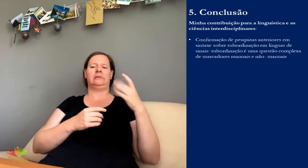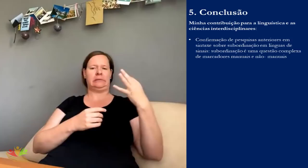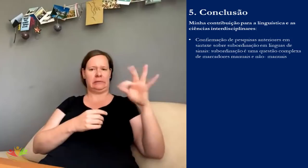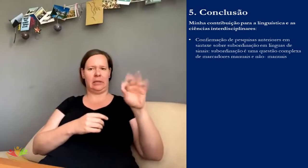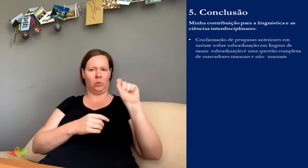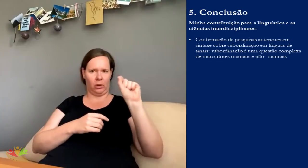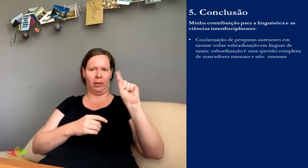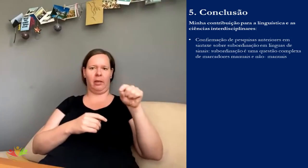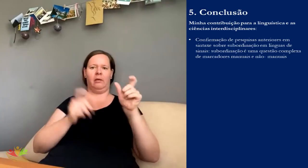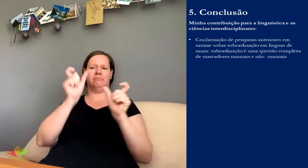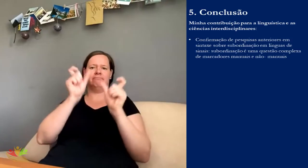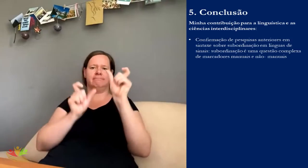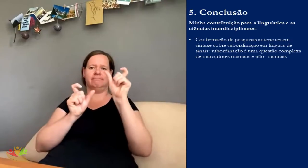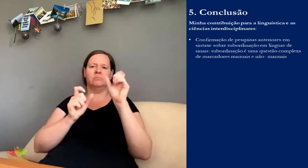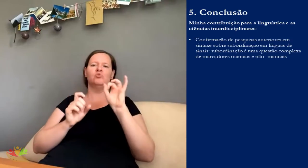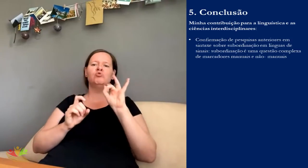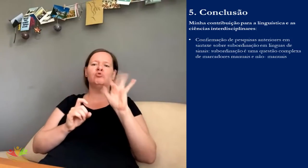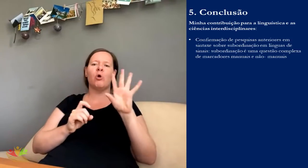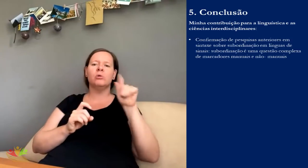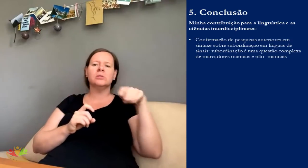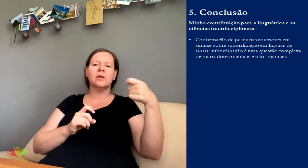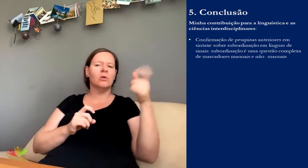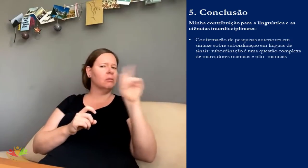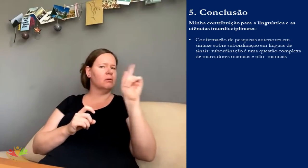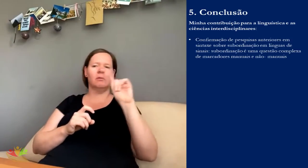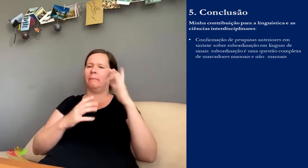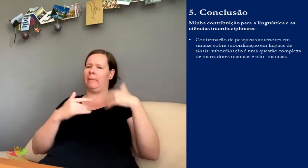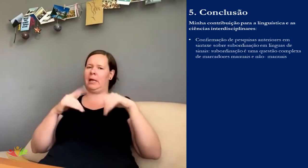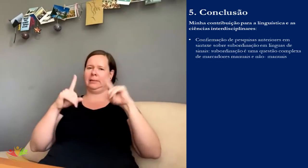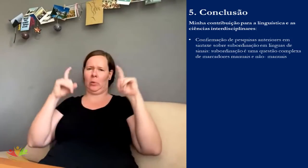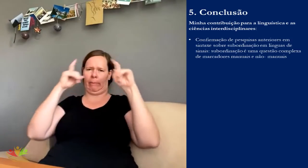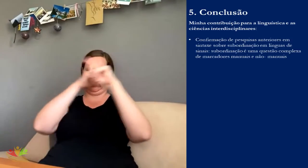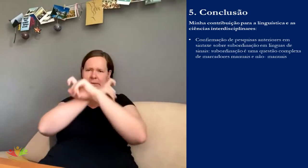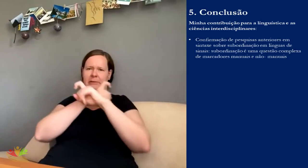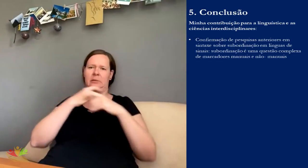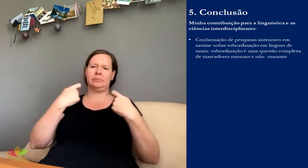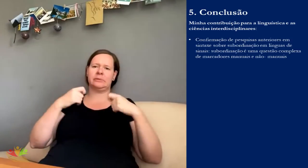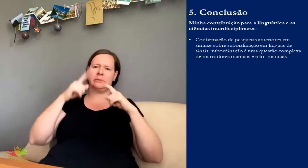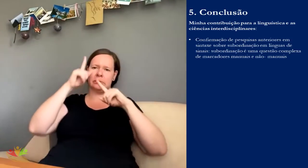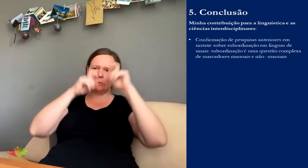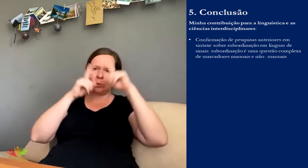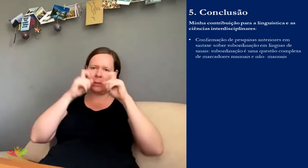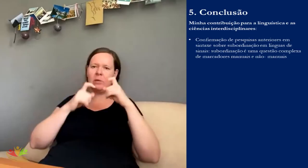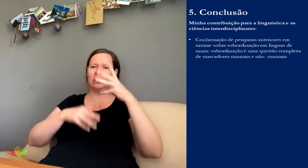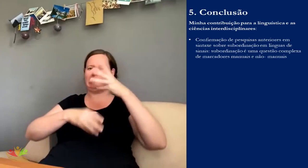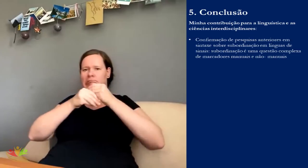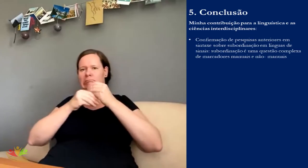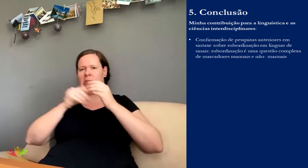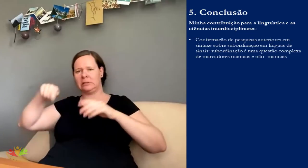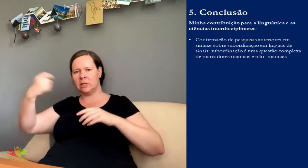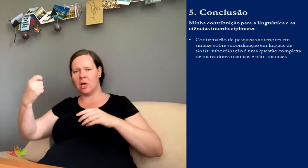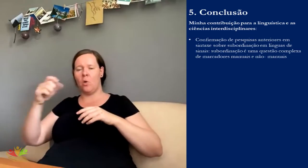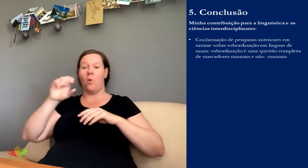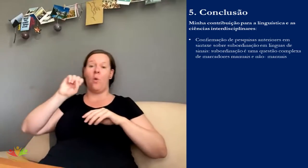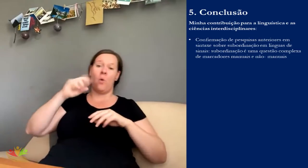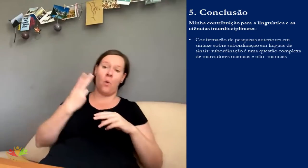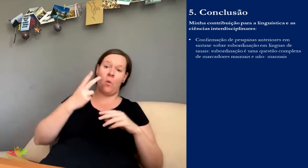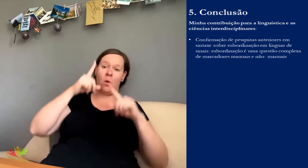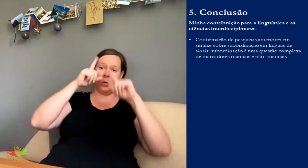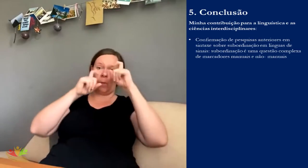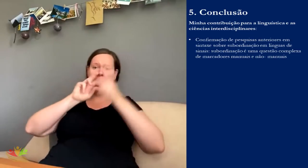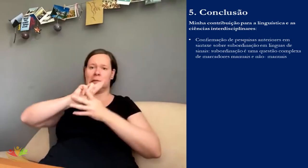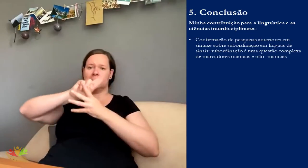foram apresentadas na literatura, a gente corrobora com muitas coisas, mas a gente entende também que nem